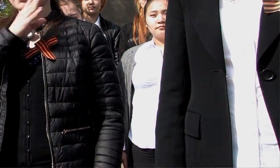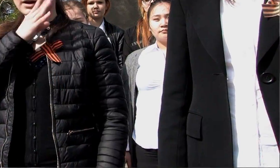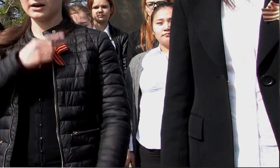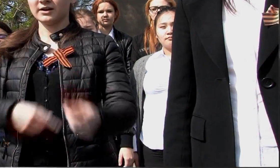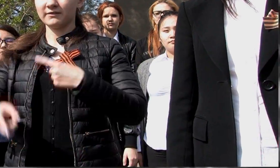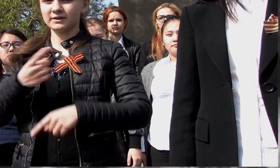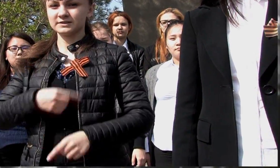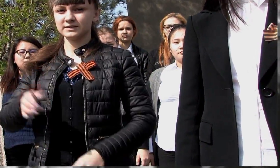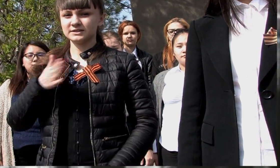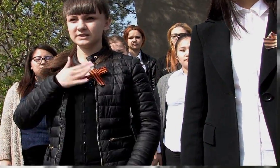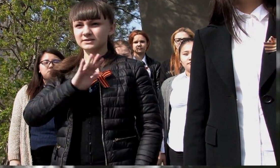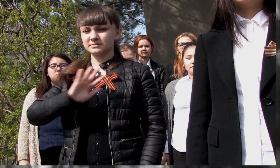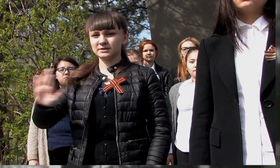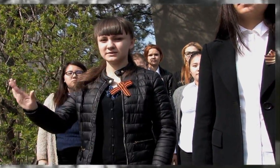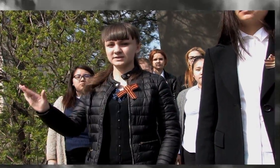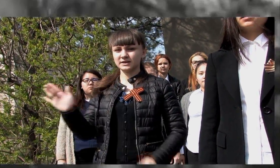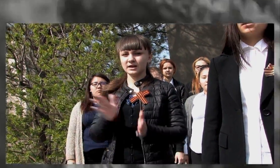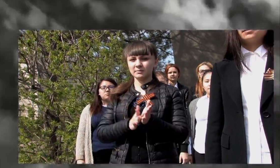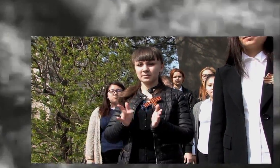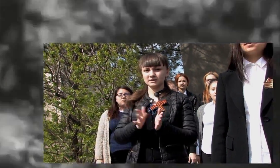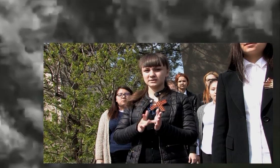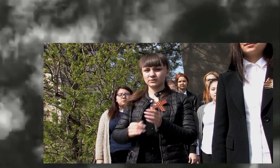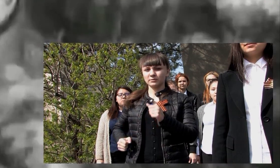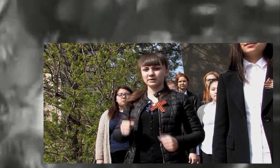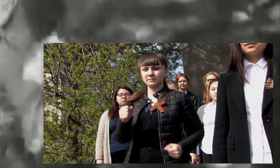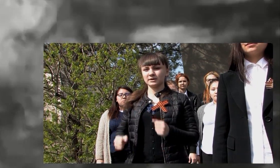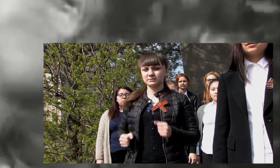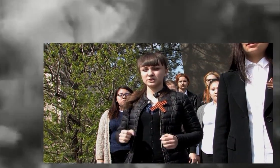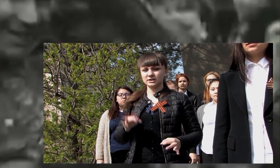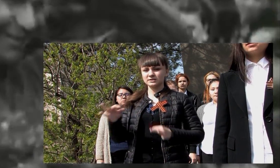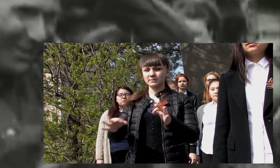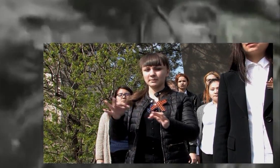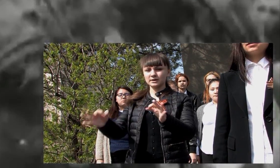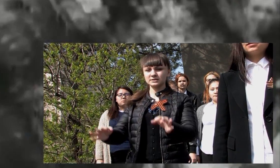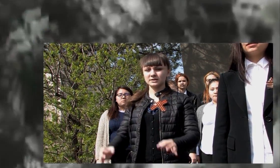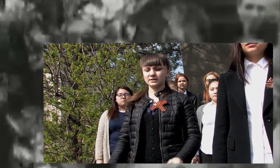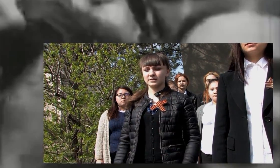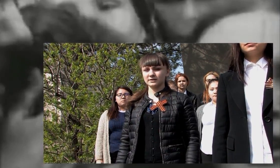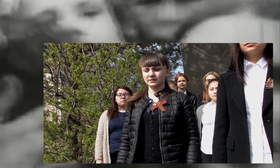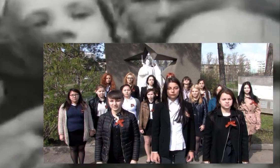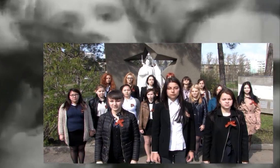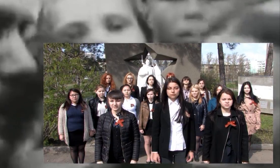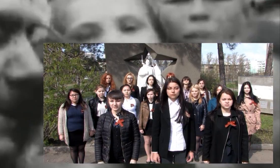Здравствуй, мама, возвратились мы не все, босиком бы пробежаться по росе.